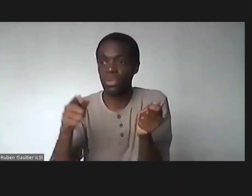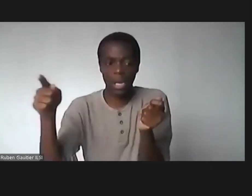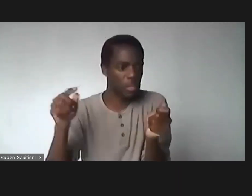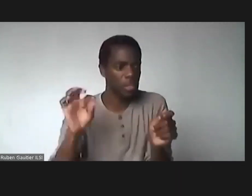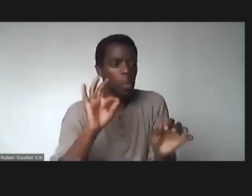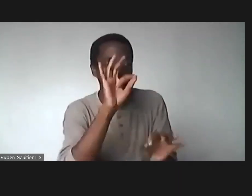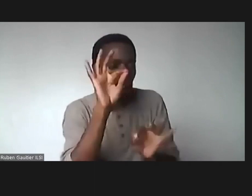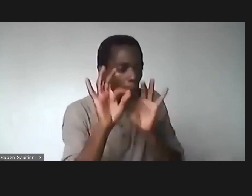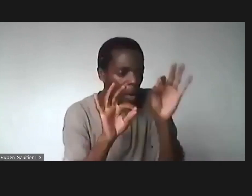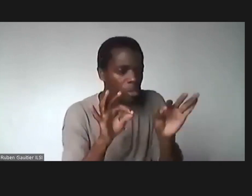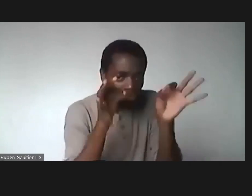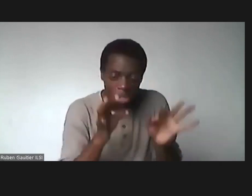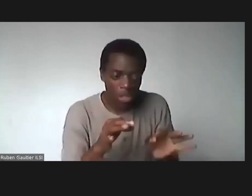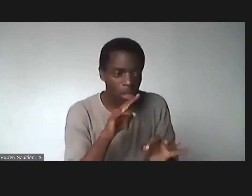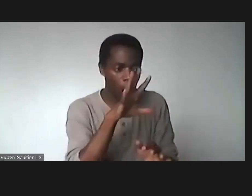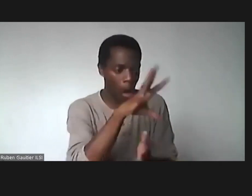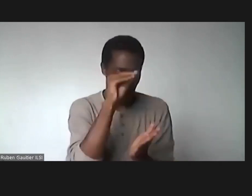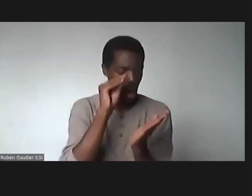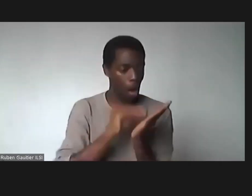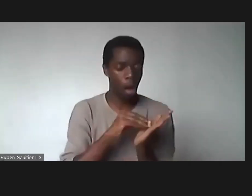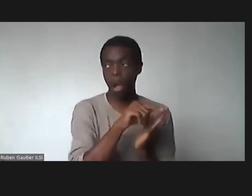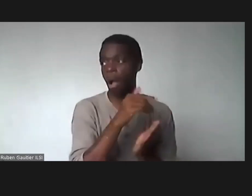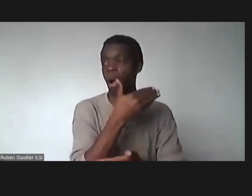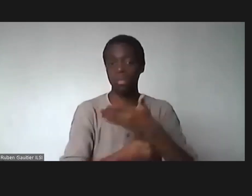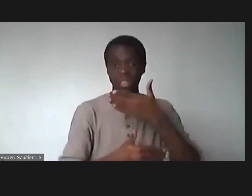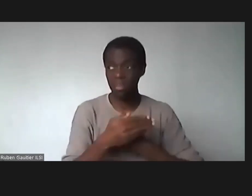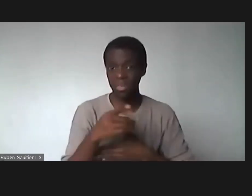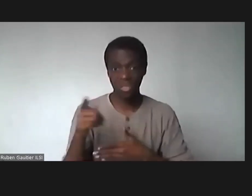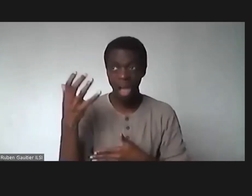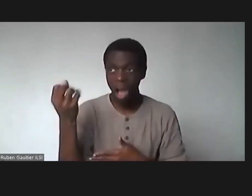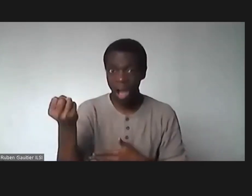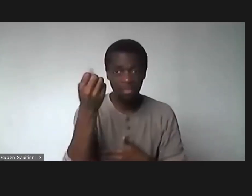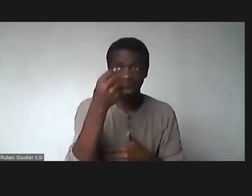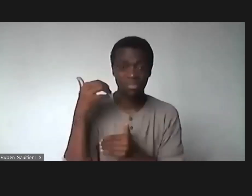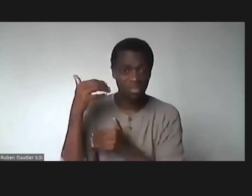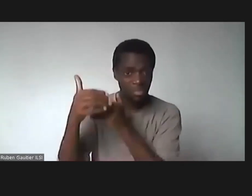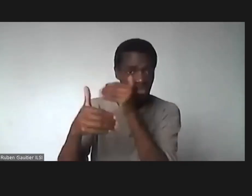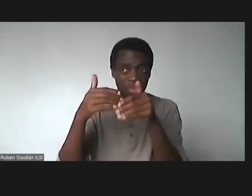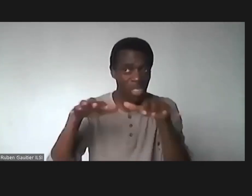siendo encaradas y qué receptividad hay.